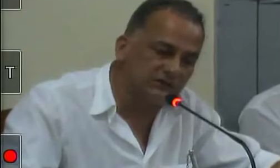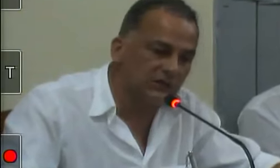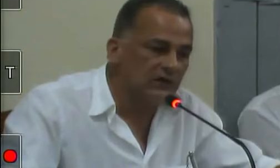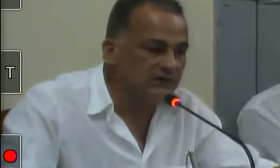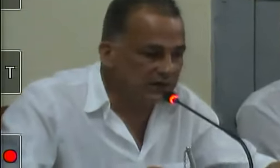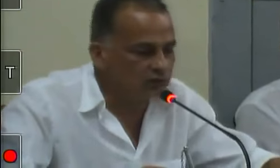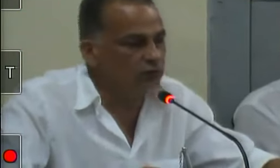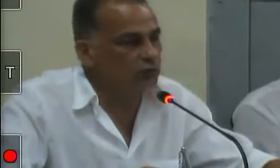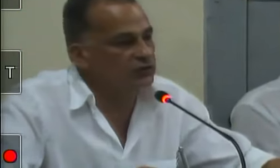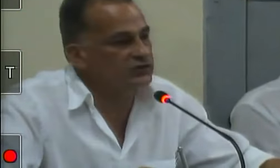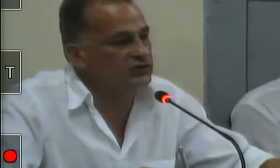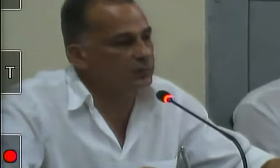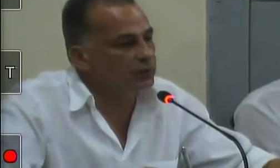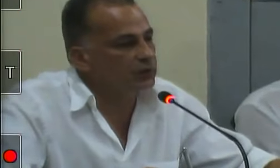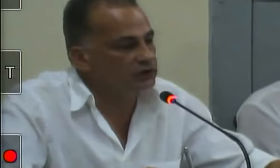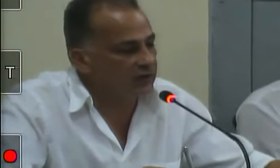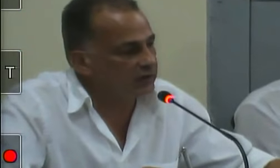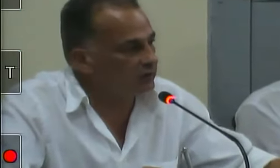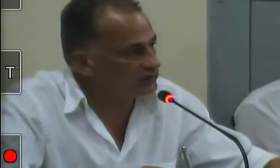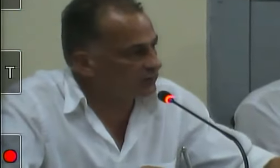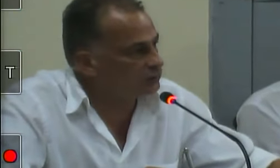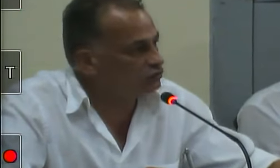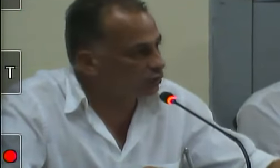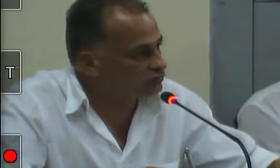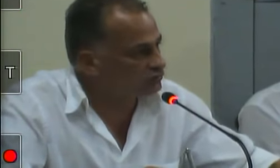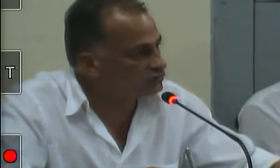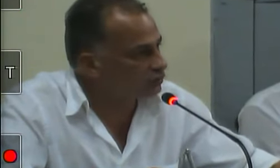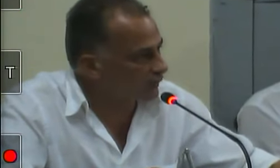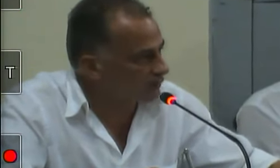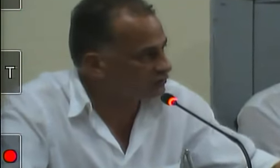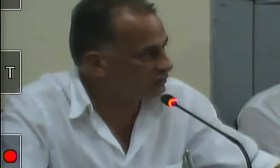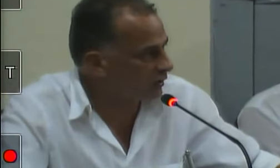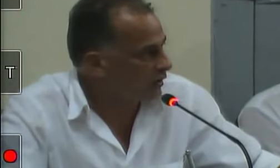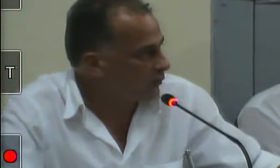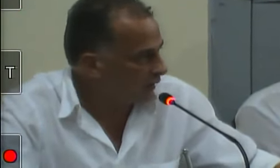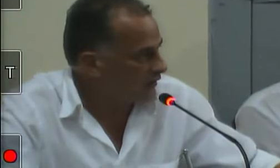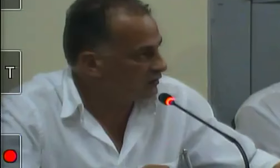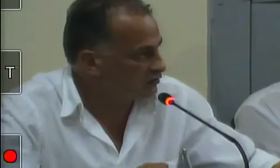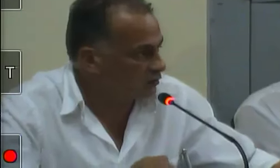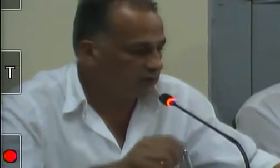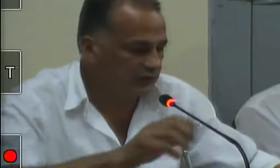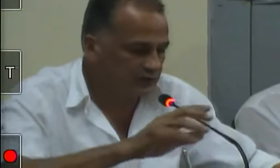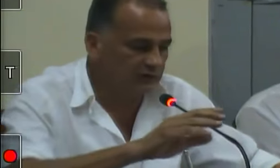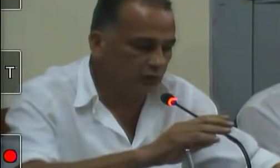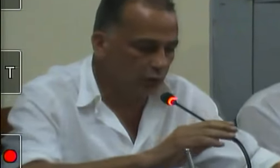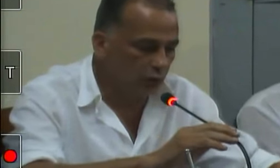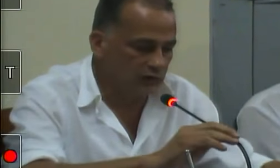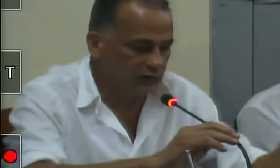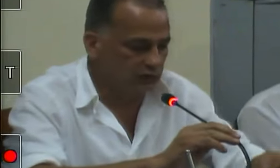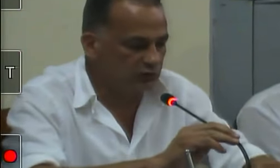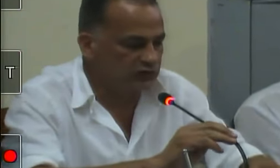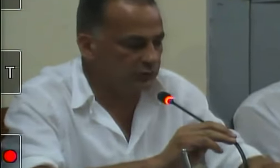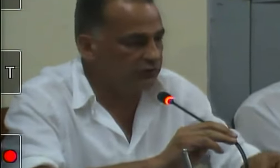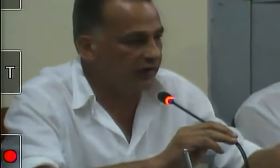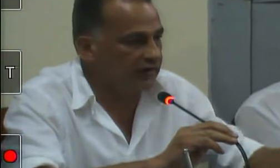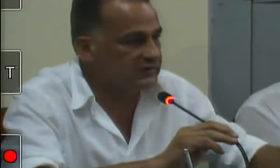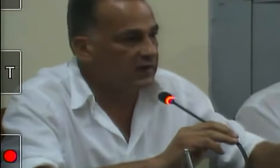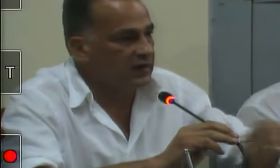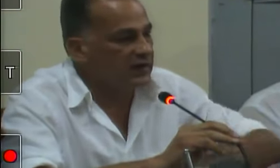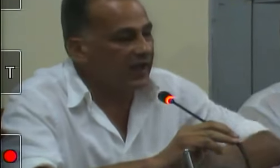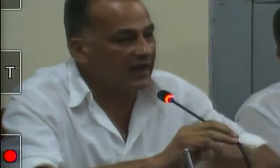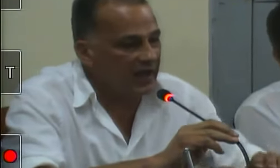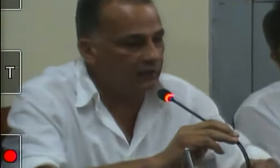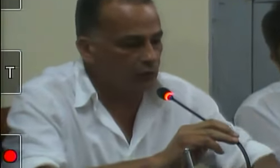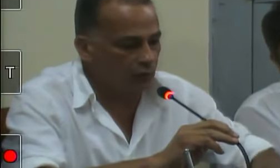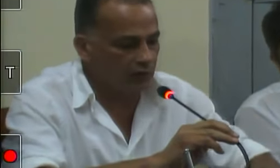antes, dentro do município, já que nós temos todos os instrumentos para que isso aconteça e ocorra dentro do município de Valença